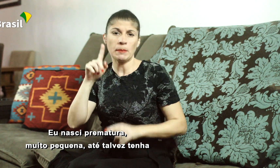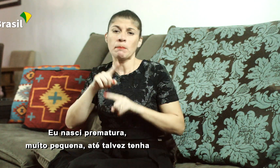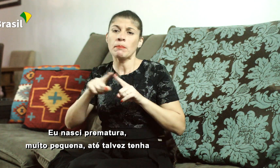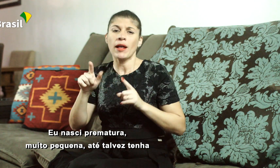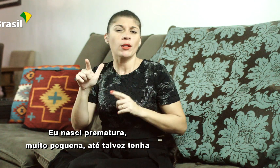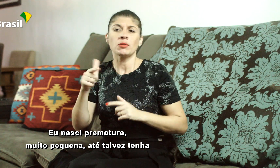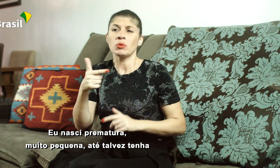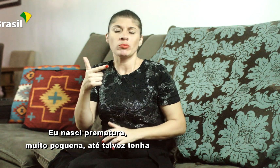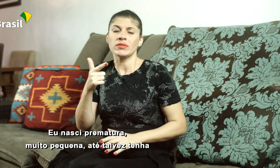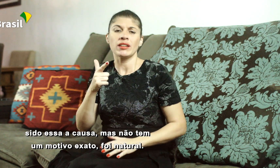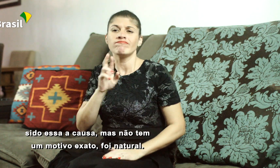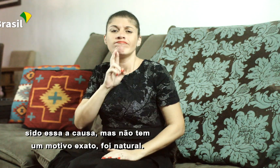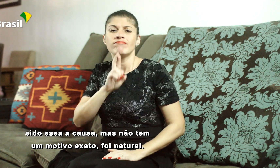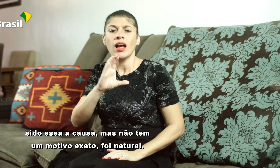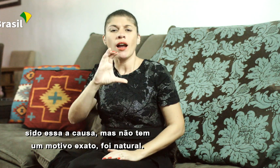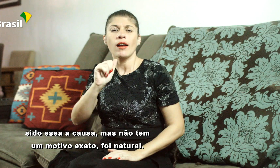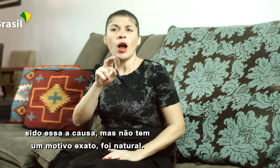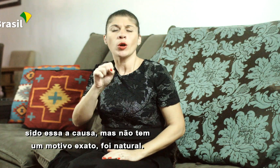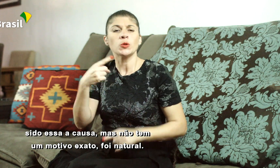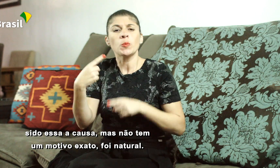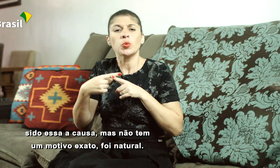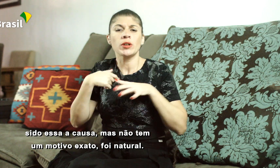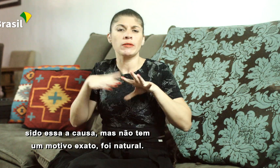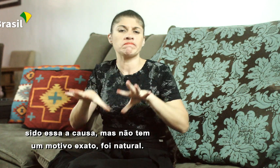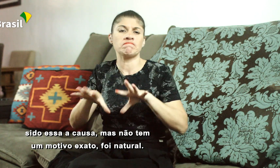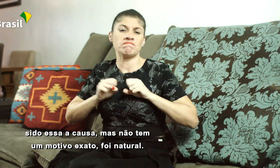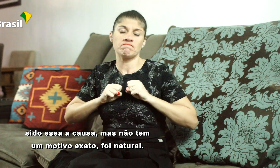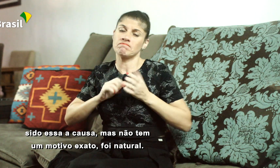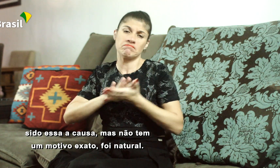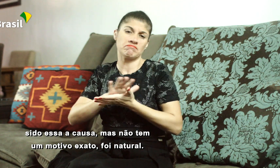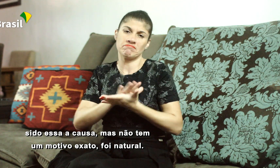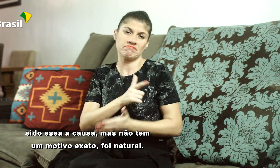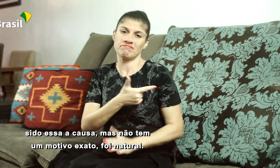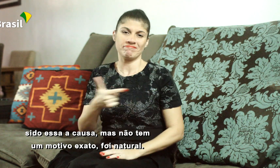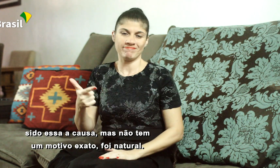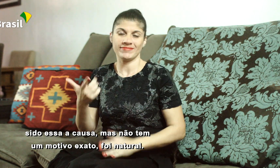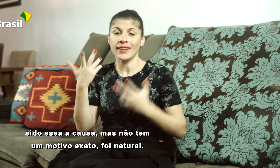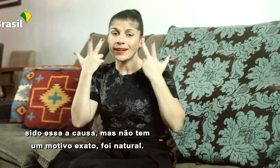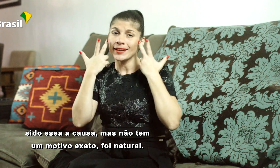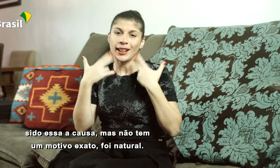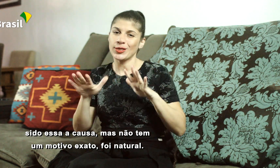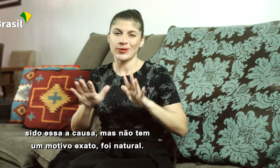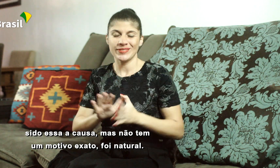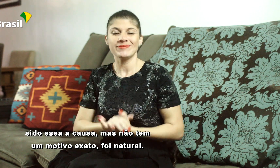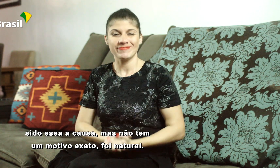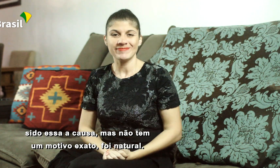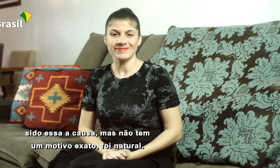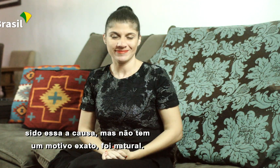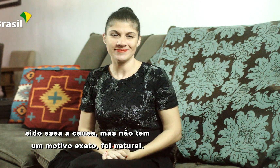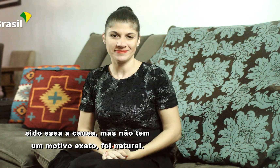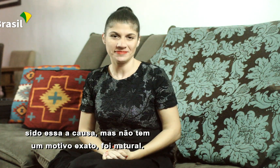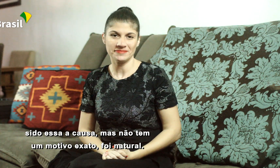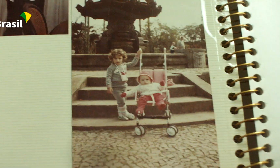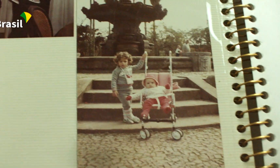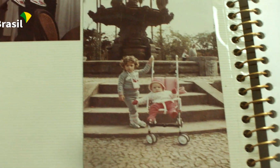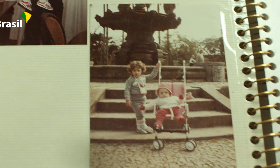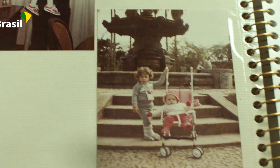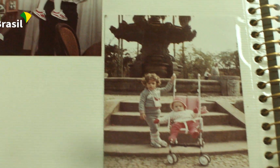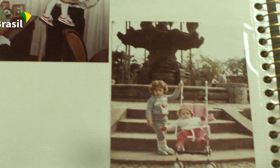Até talvez tenha sido essa a causa, mas não tem um motivo exato. Foi natural. Página do álbum